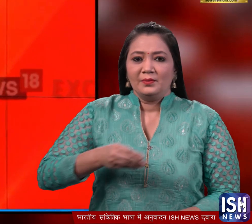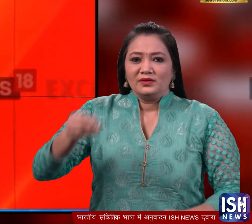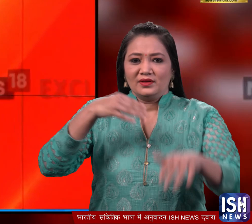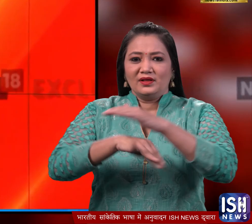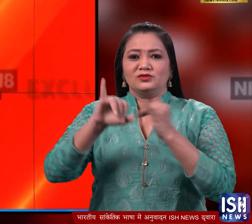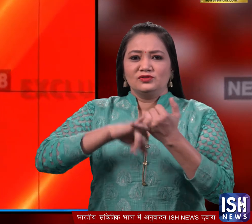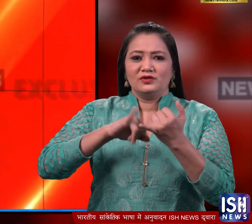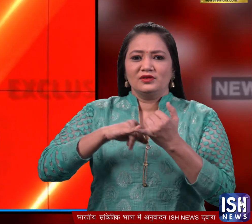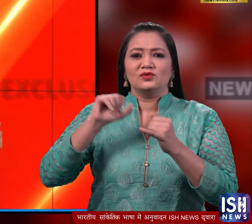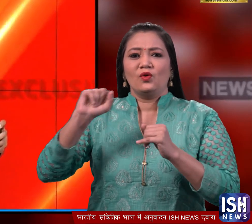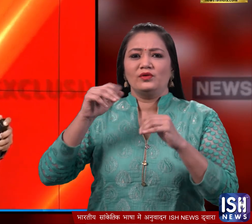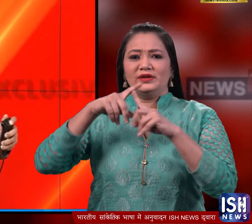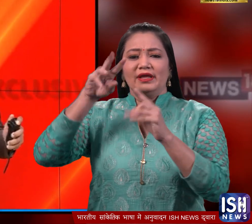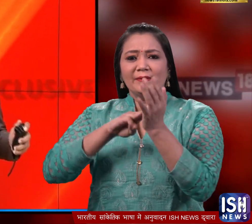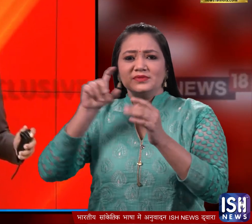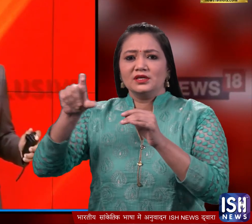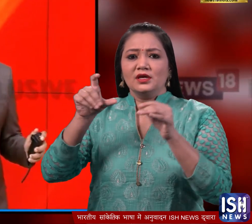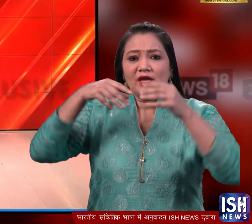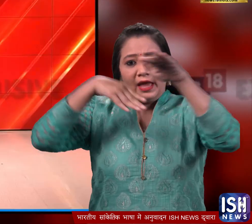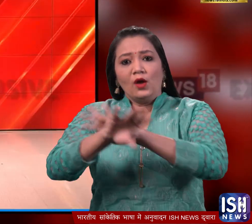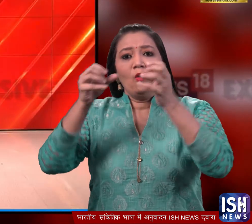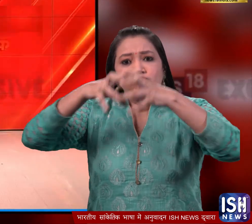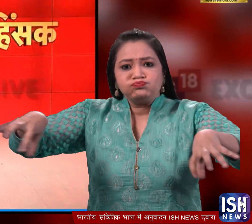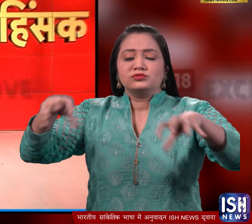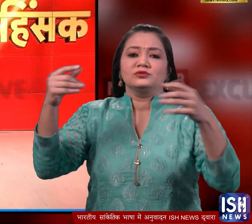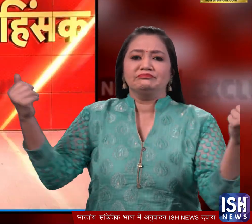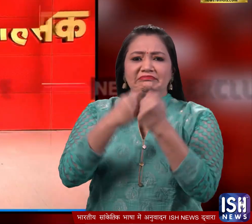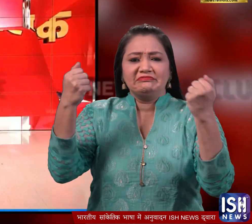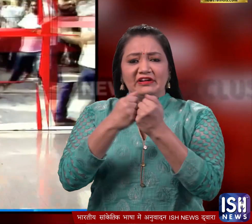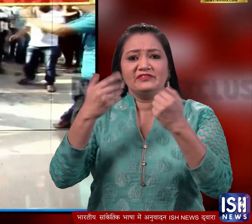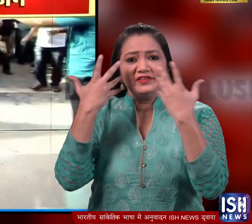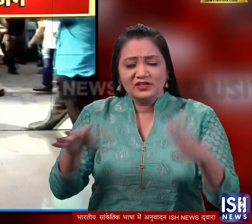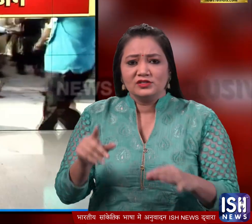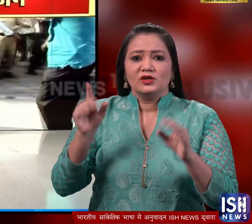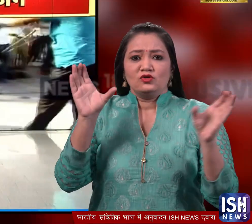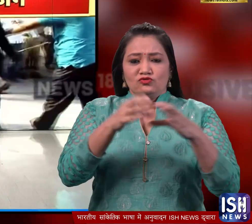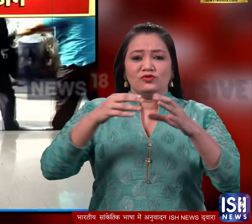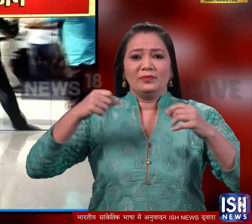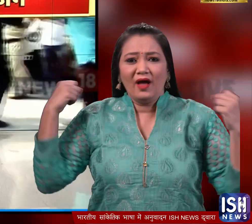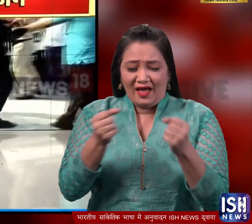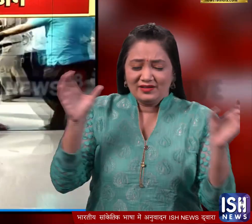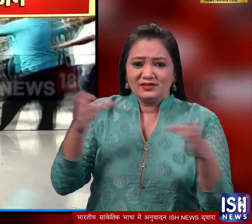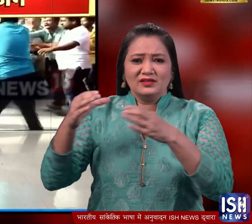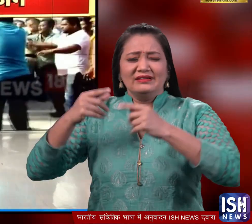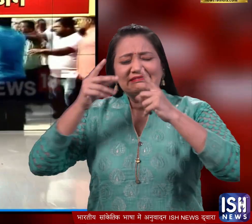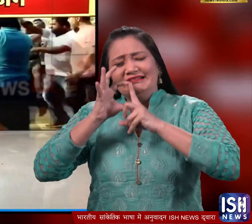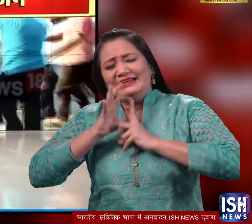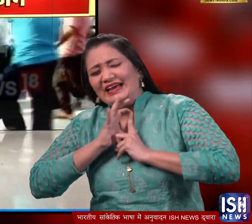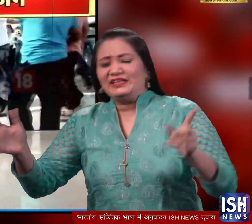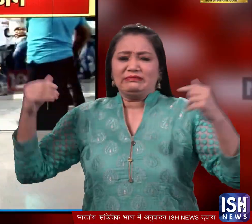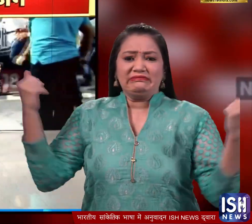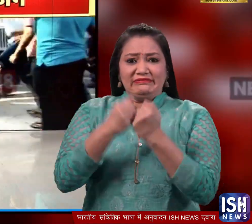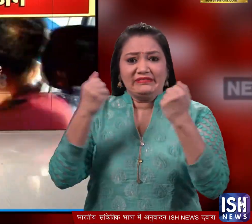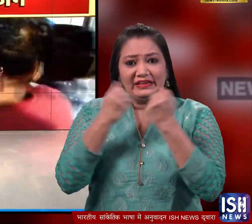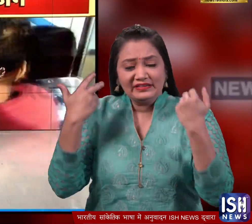पश्चिम बंगाल के सिलीगुड़ी में तृणमूल कांग्रेस के ही दो गुटों में हिंसक झड़प शुरू हो गई। पार्टी के श्रमिक संगठन के दो धड़ों में वर्चस्व की लड़ाई छिड़